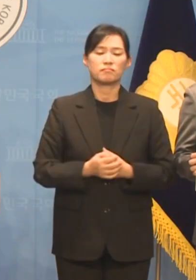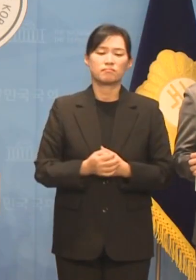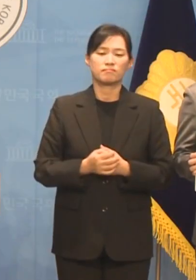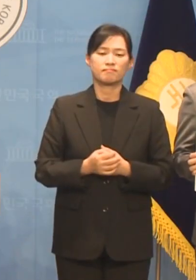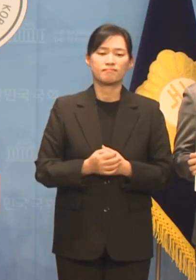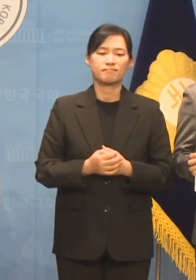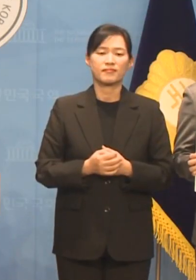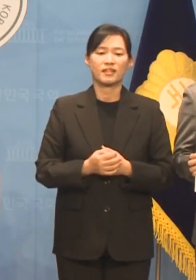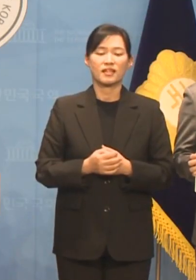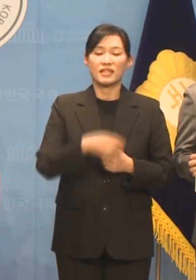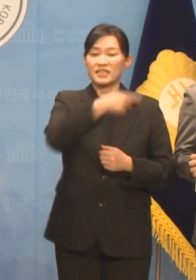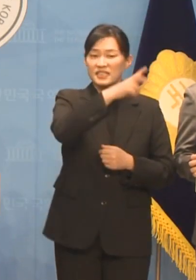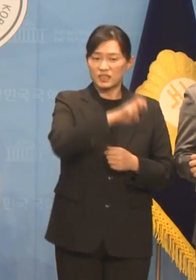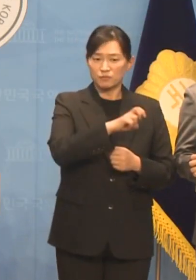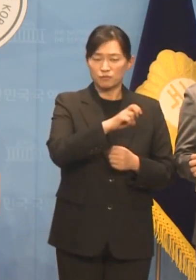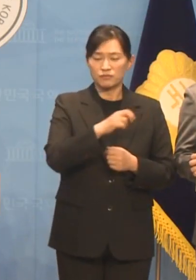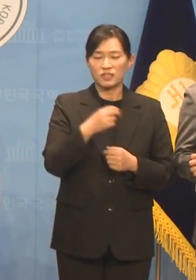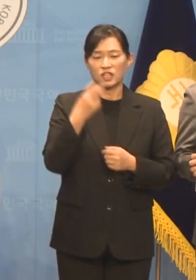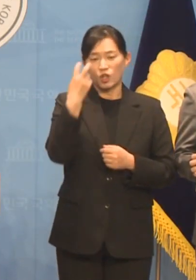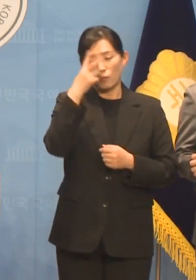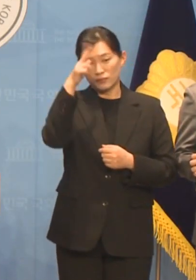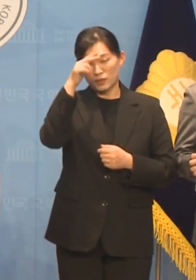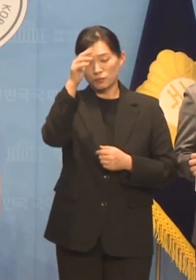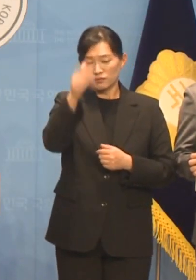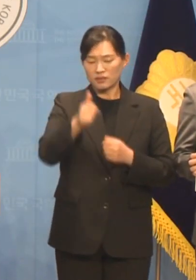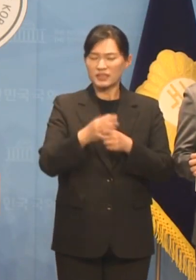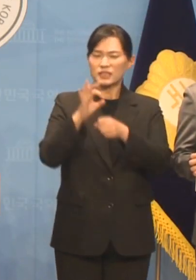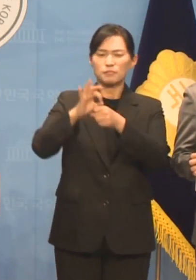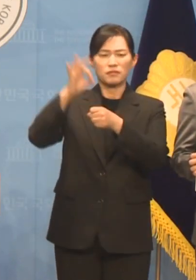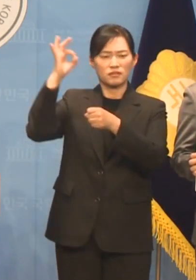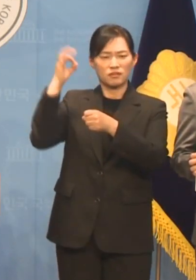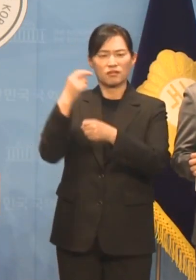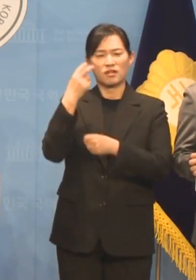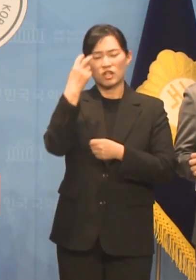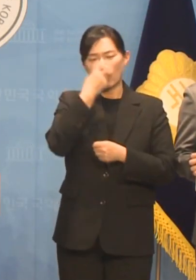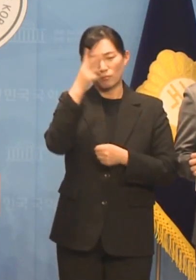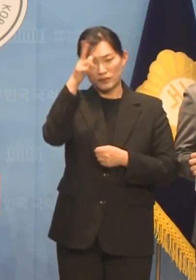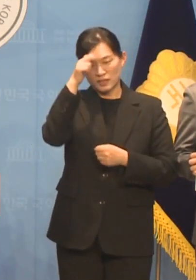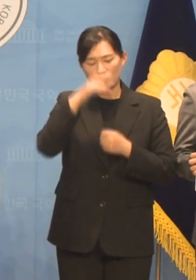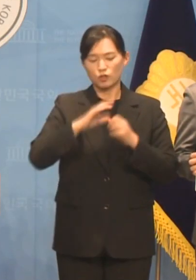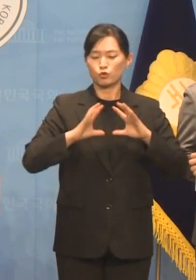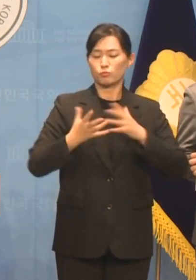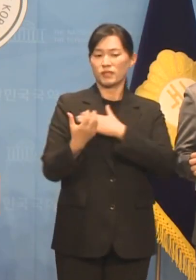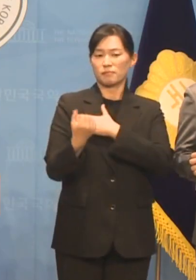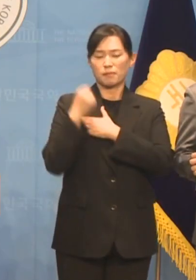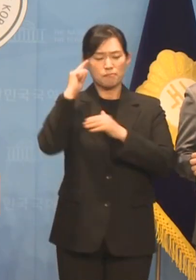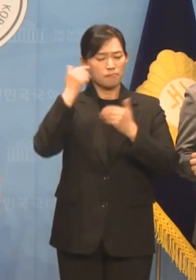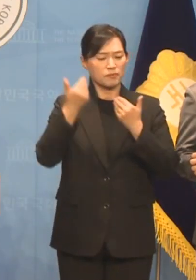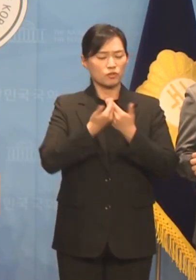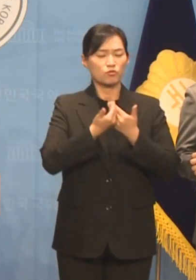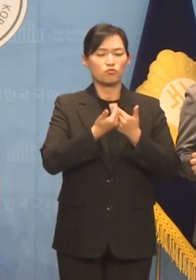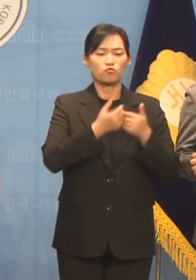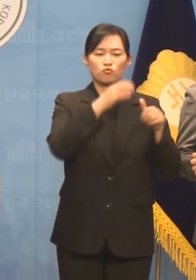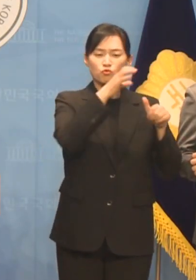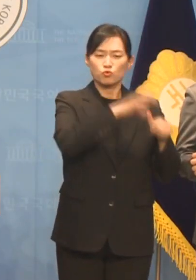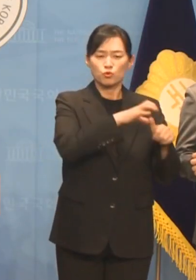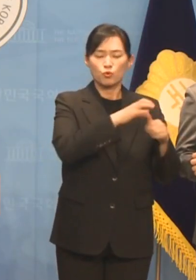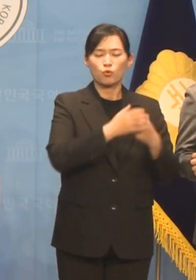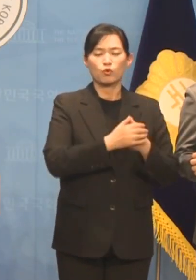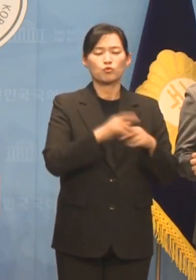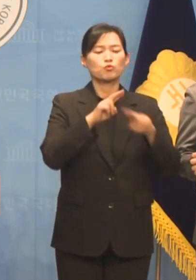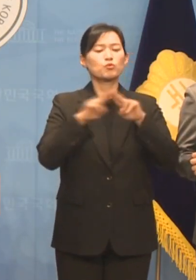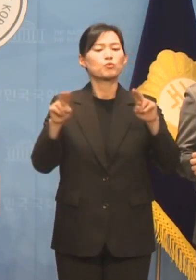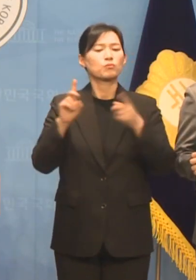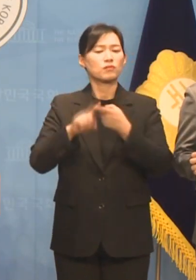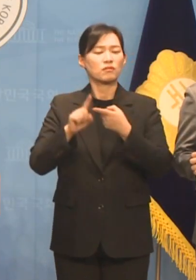있다. 심우정 검찰총장은 10년 전 검찰과 국민의힘의 반대로 구속 취소에 대한 즉시 항고